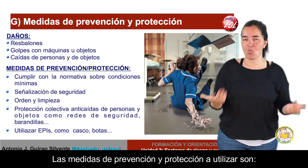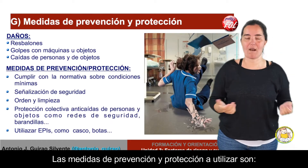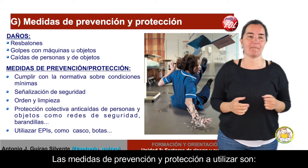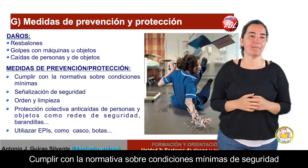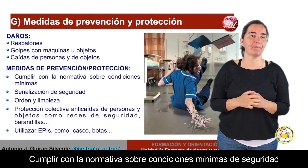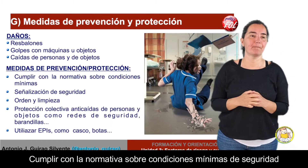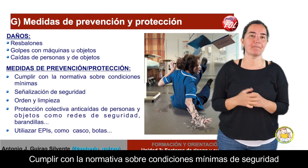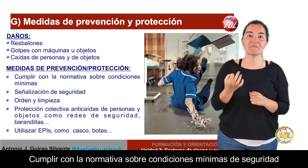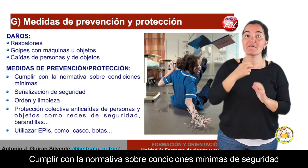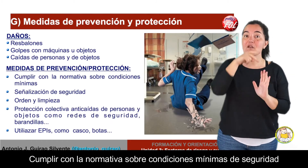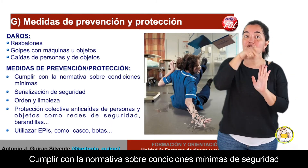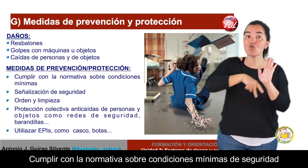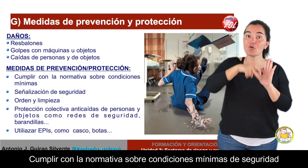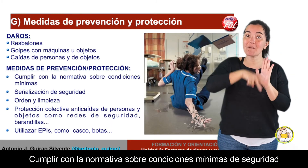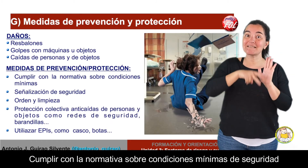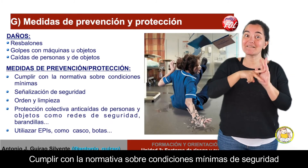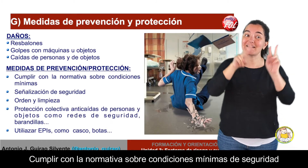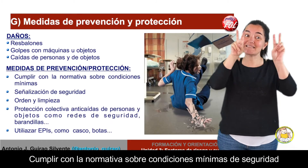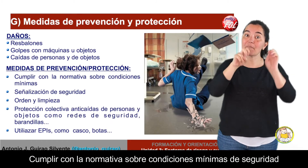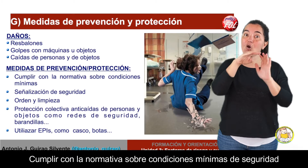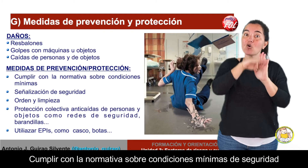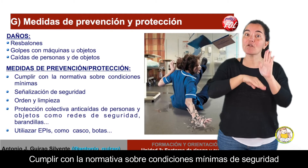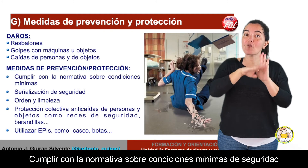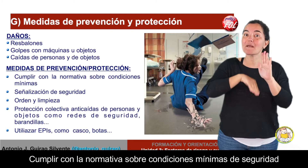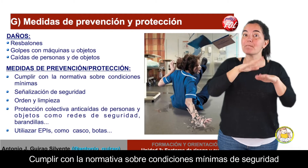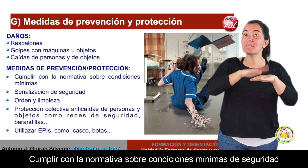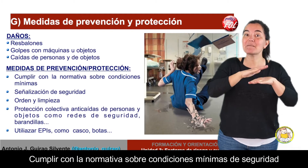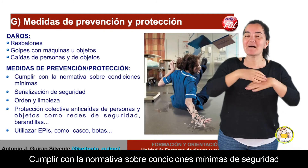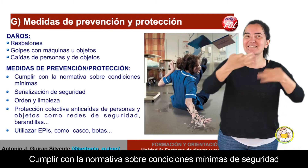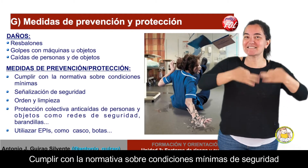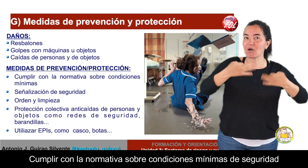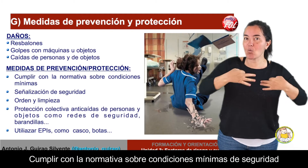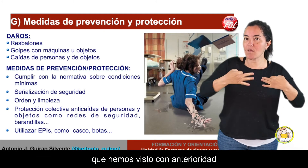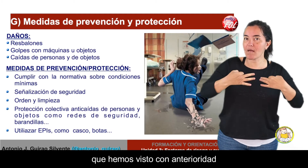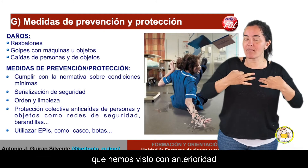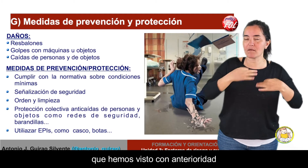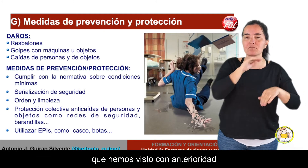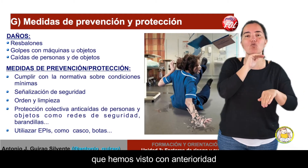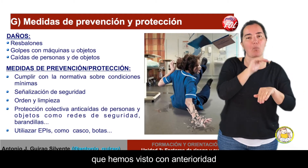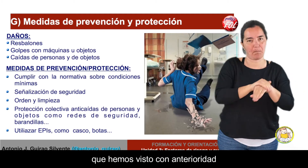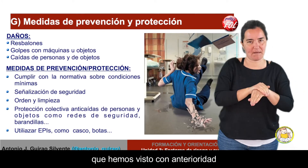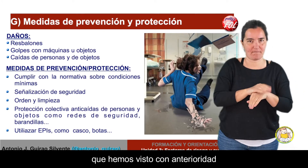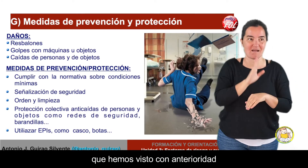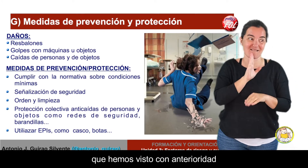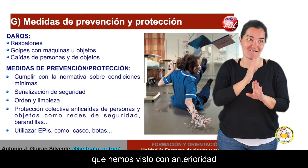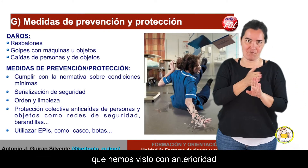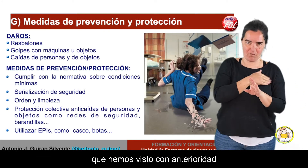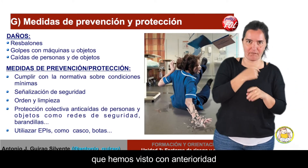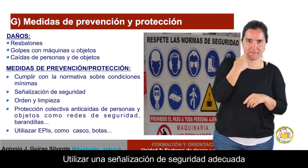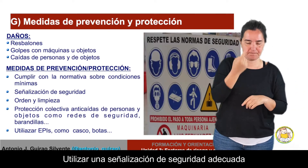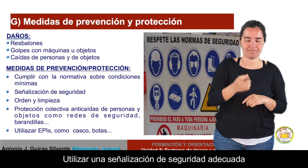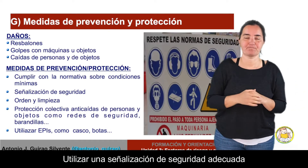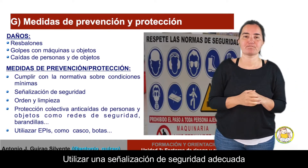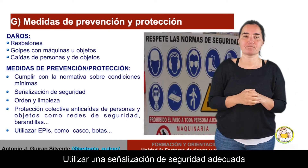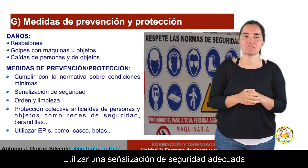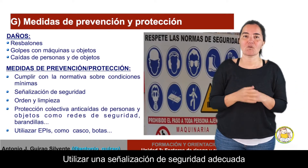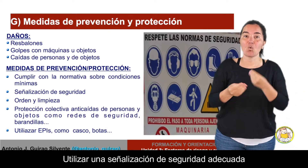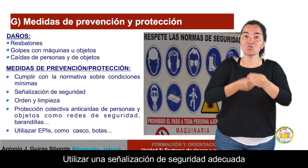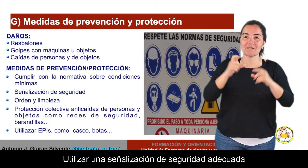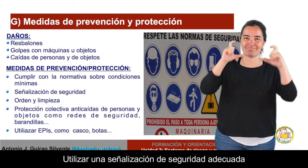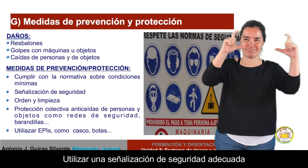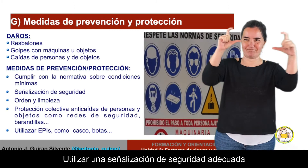utilizar son cumplir con la normativa sobre condiciones mínimas de seguridad que hemos visto con anterioridad, utilizar